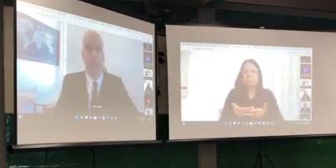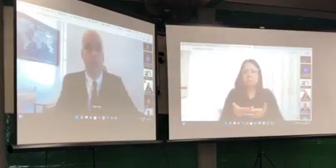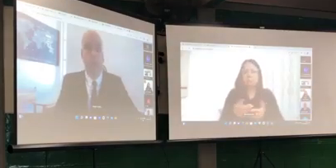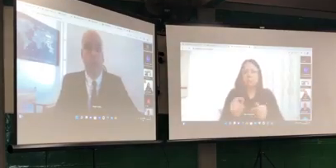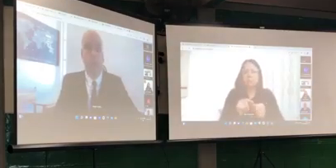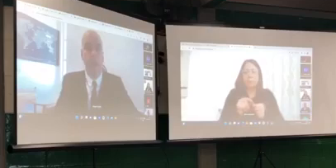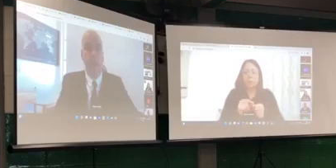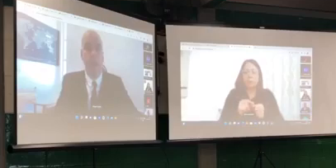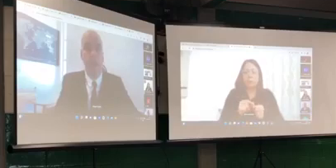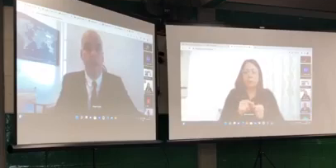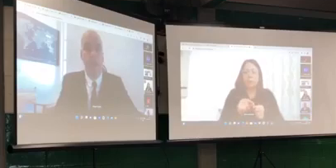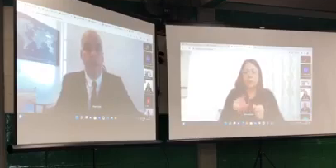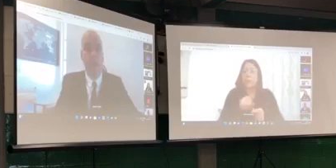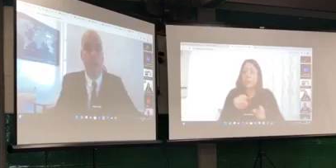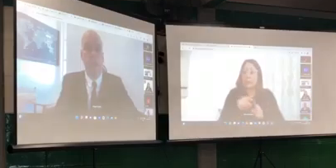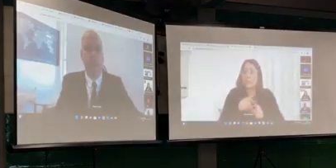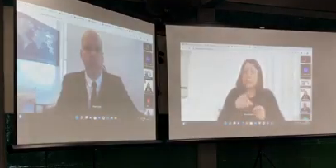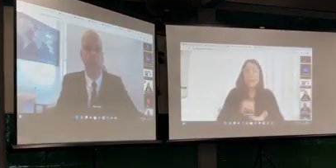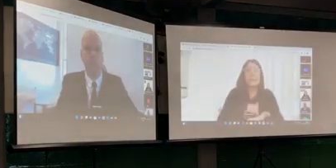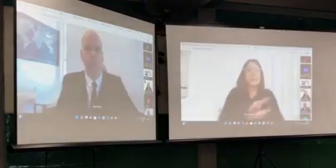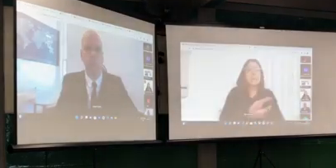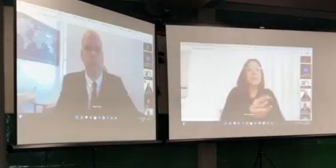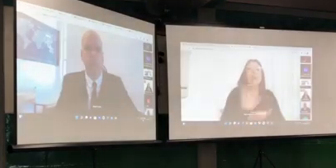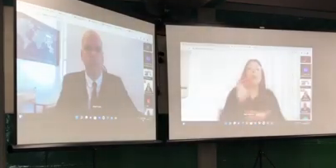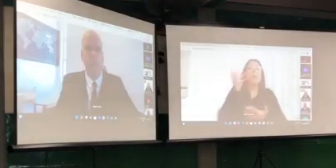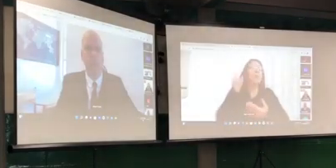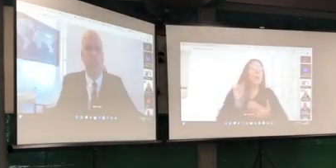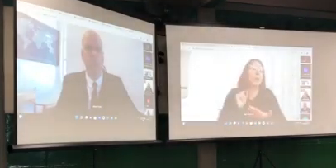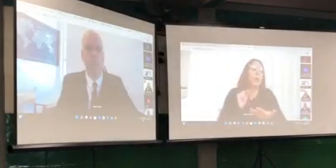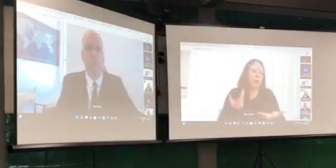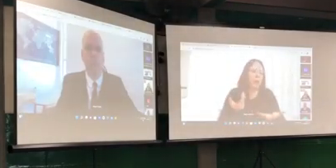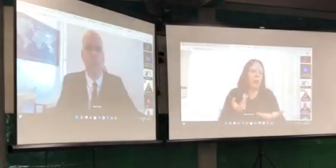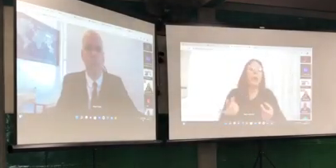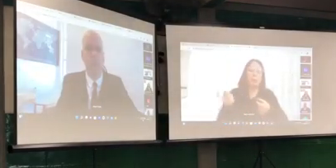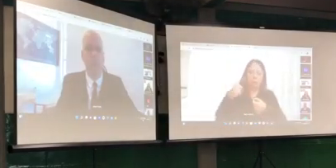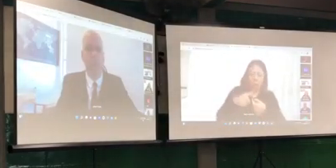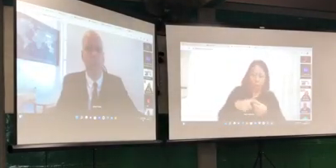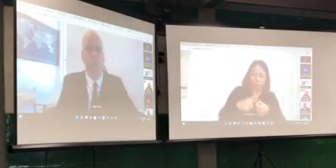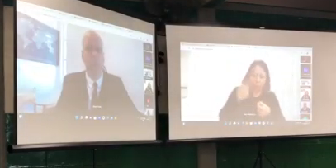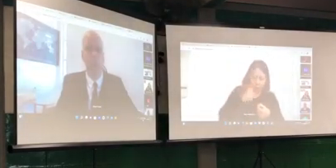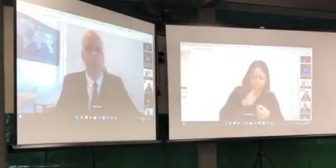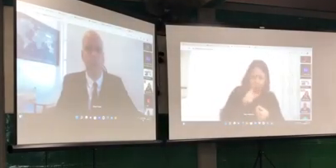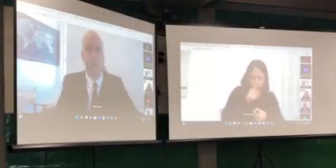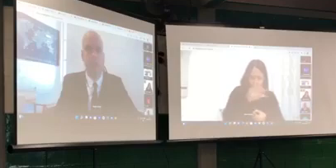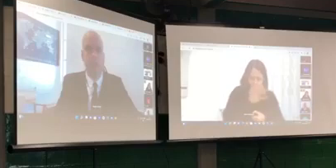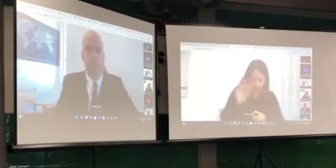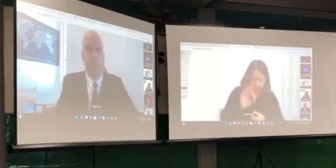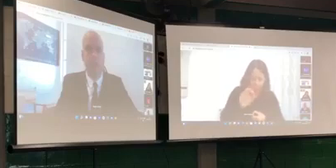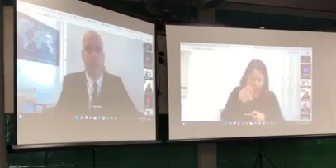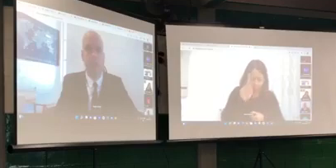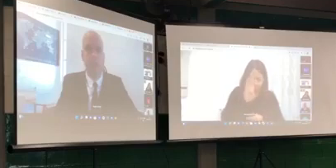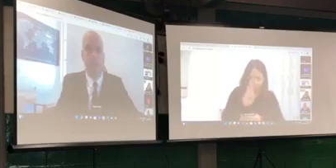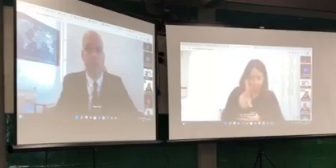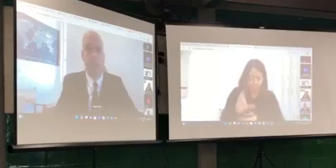formar. Né? E se ela for demitida, o que acontece? Né? Ela volta a receber os 100% do BPC? Sim,